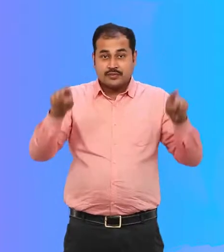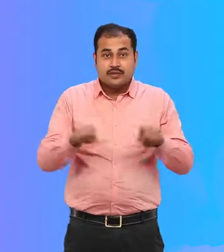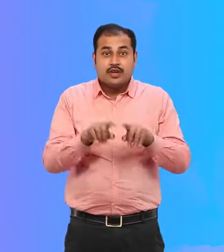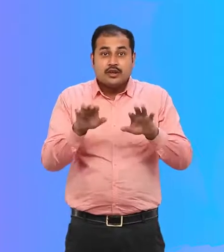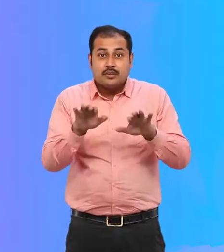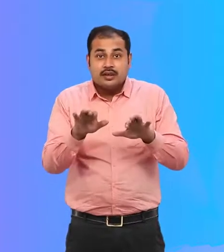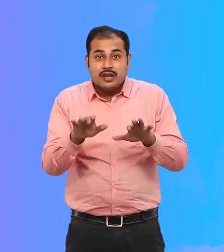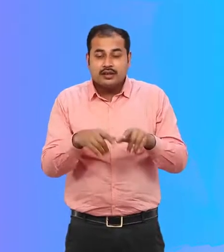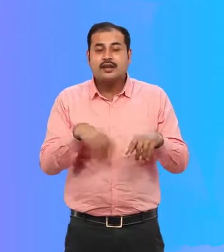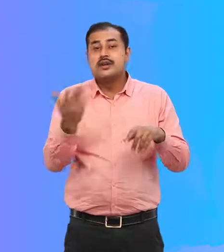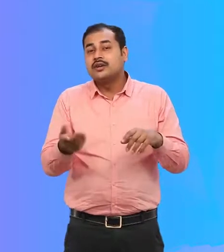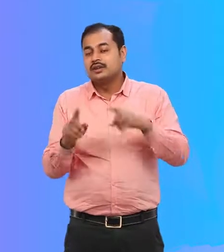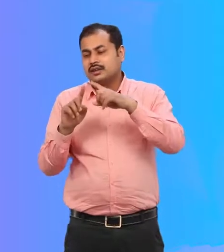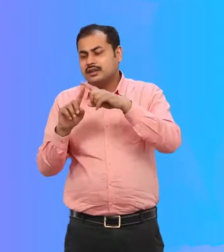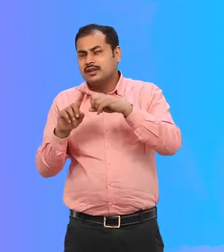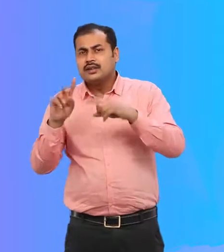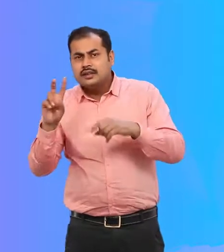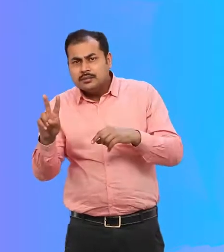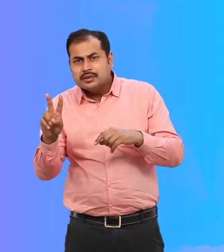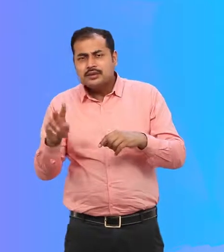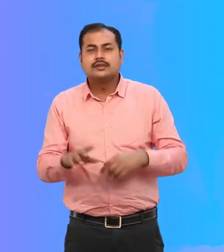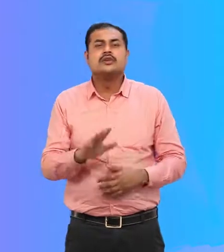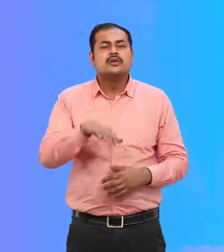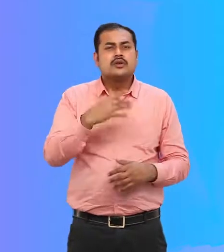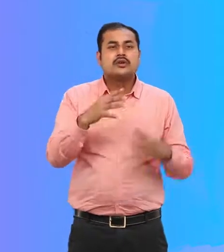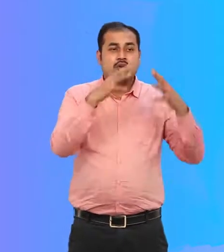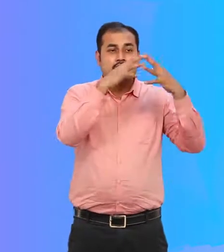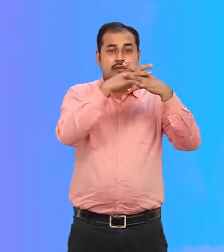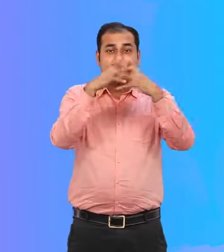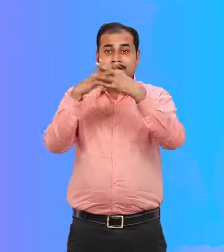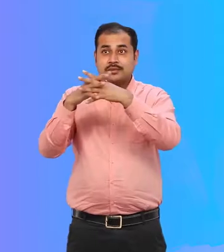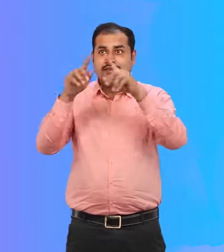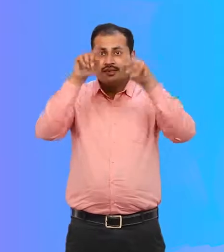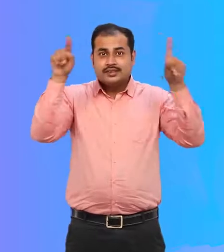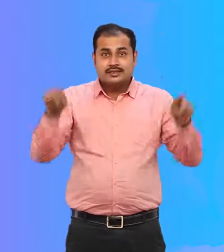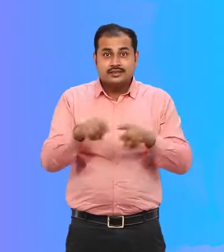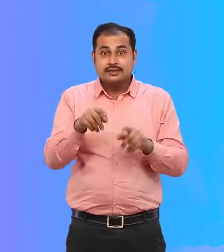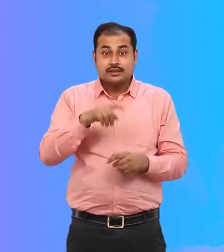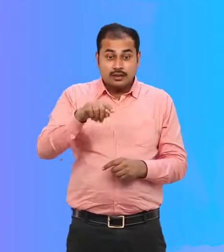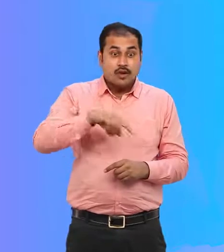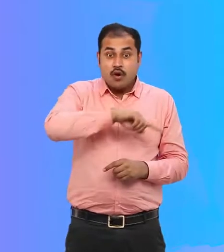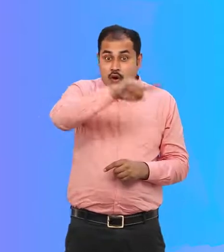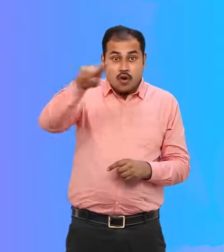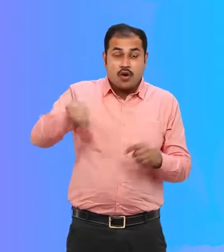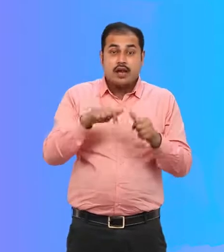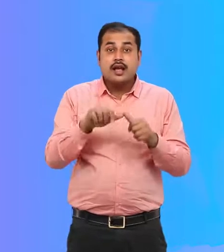ए कंप्यूटर कि टीवी इस वेबसाइट आदि समय